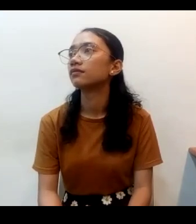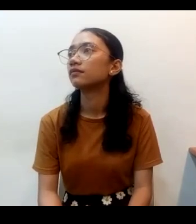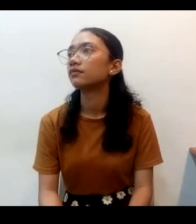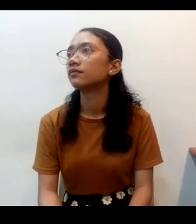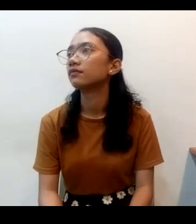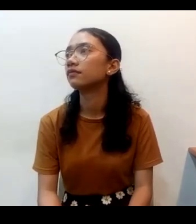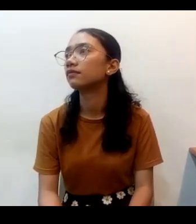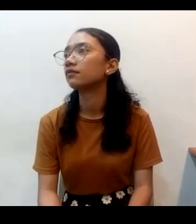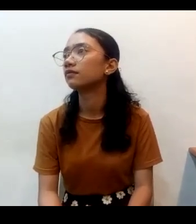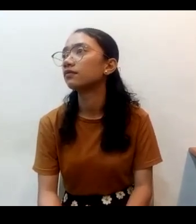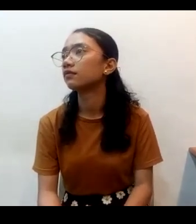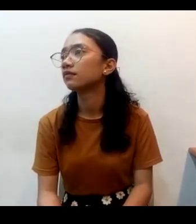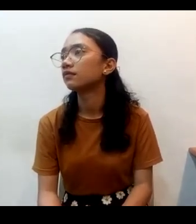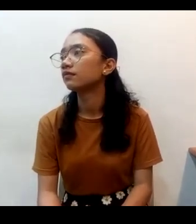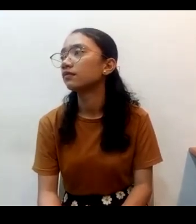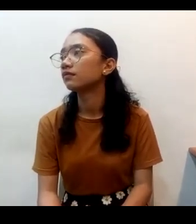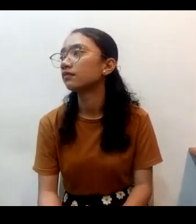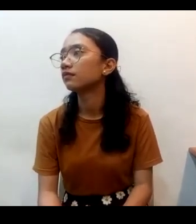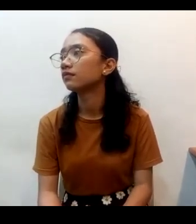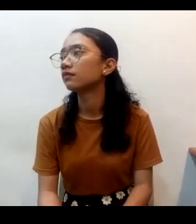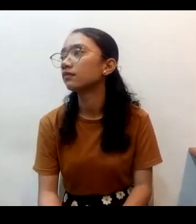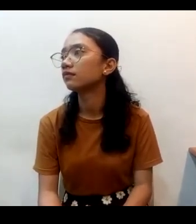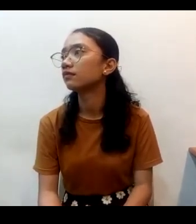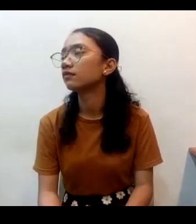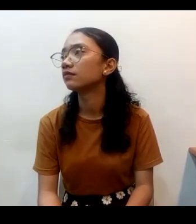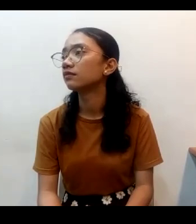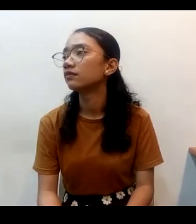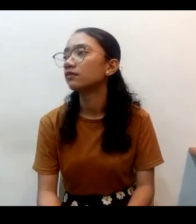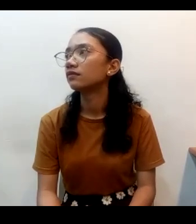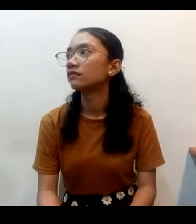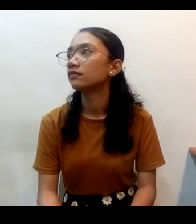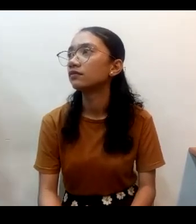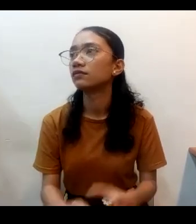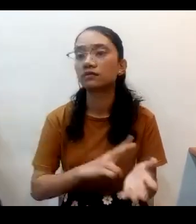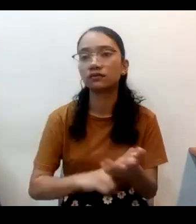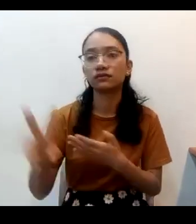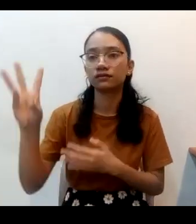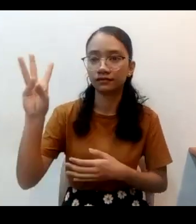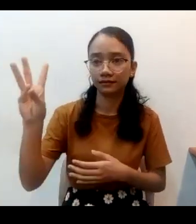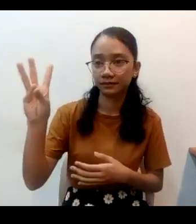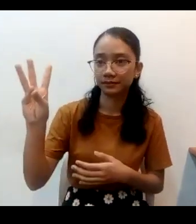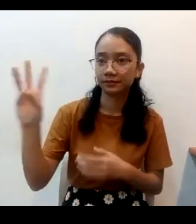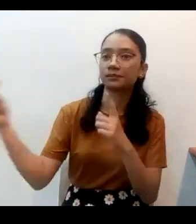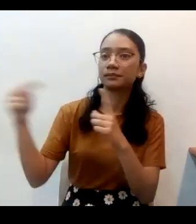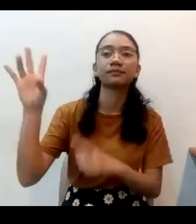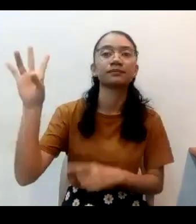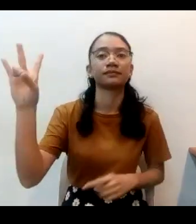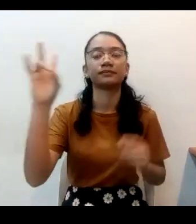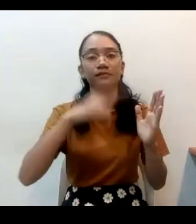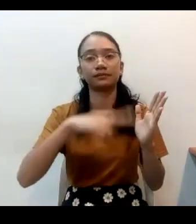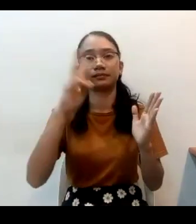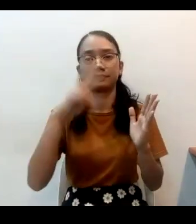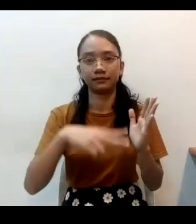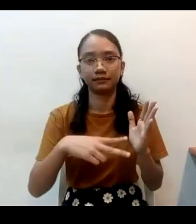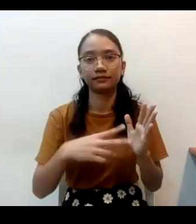man, kundi upang mahayag sa kanya ang mga gawa ng Diyos. And verses 6 and 7, let's read it together. 3,